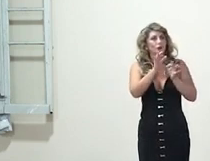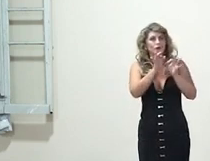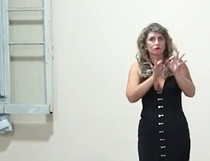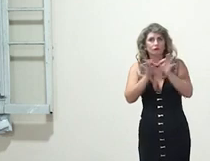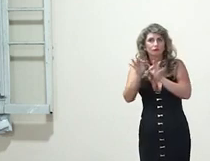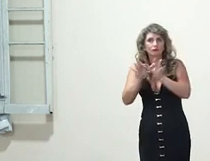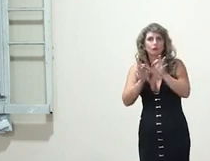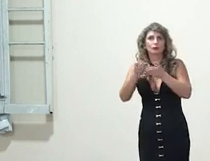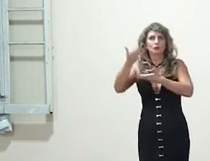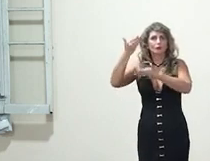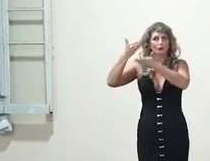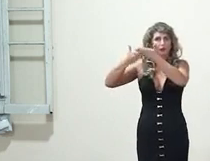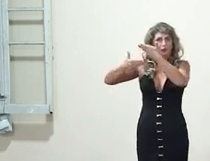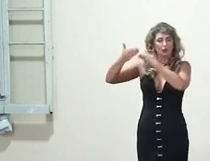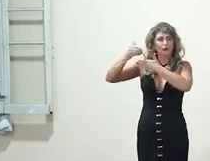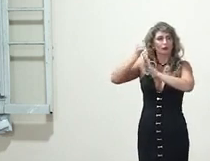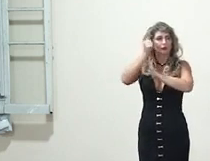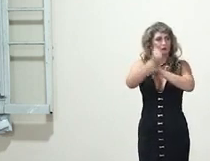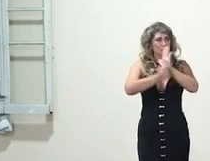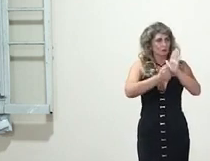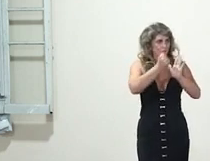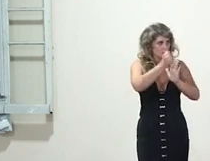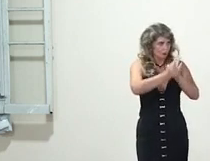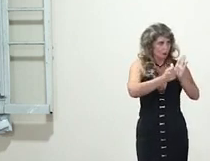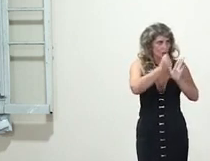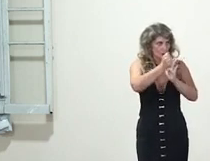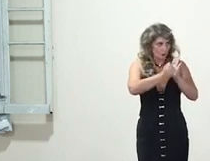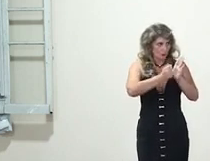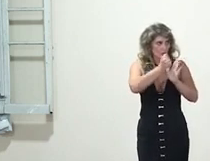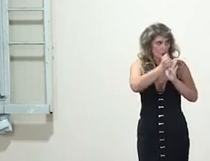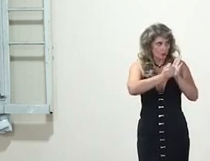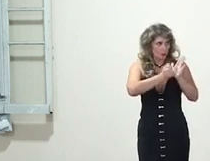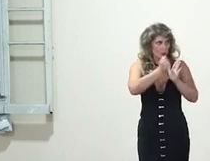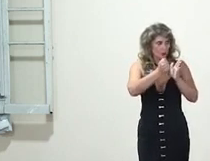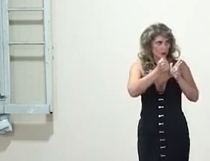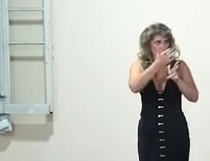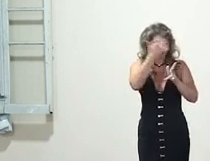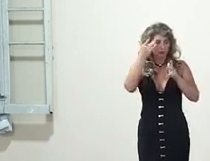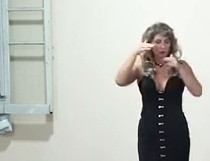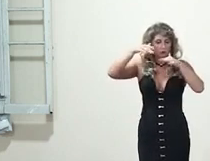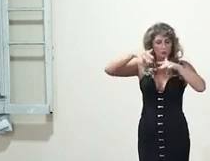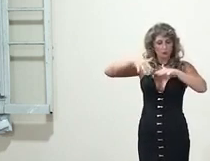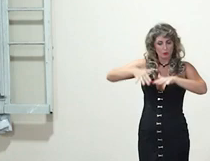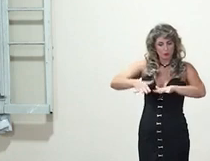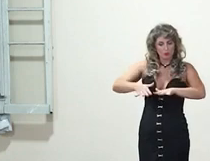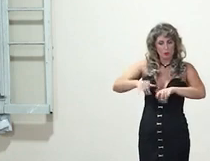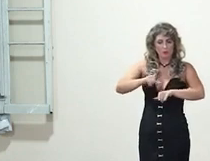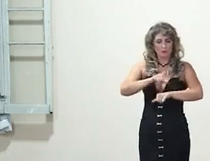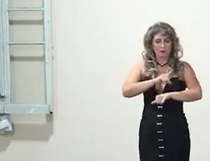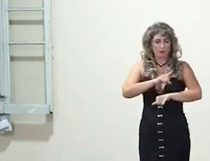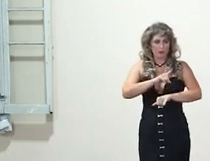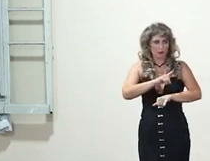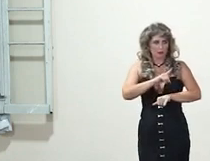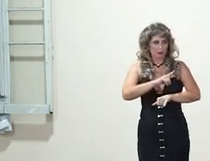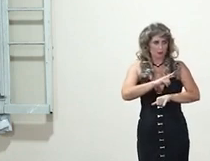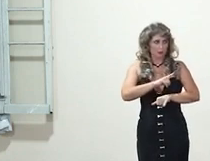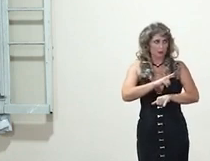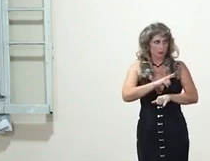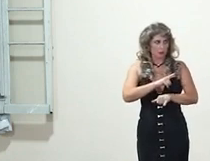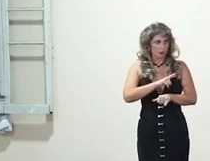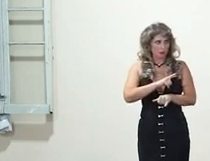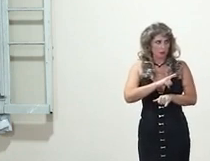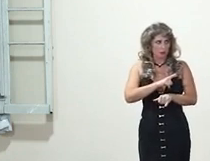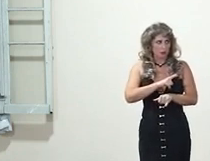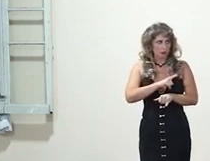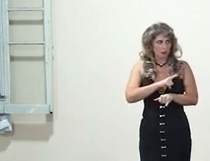da retaguarda, que está, Paranaguá vai ser até de frente, vamos dizer assim, é onde vocês vão descer, né? Vai ter